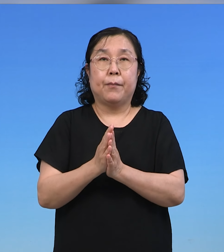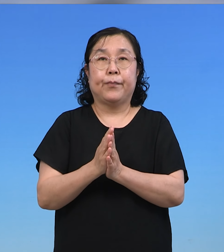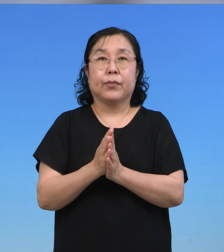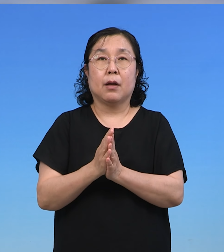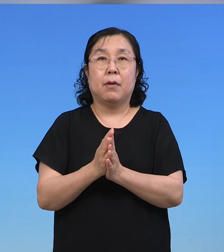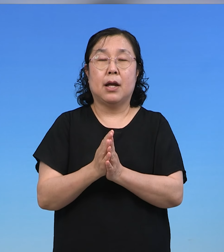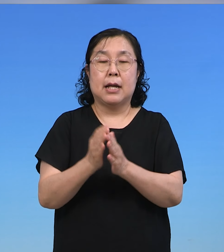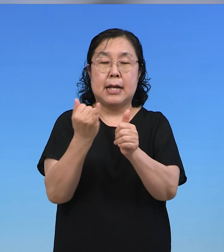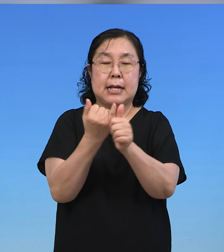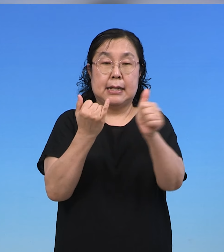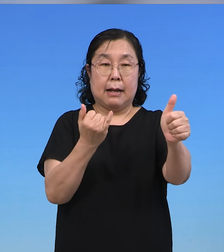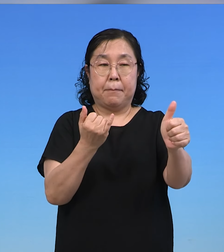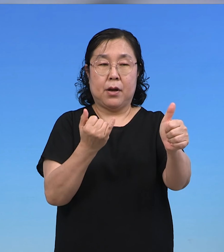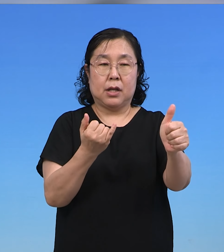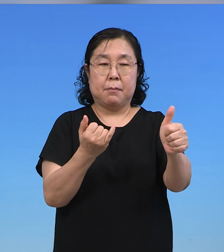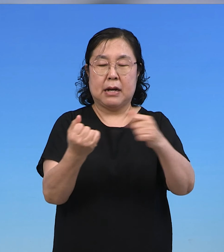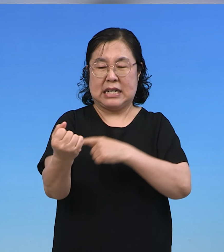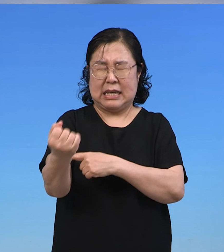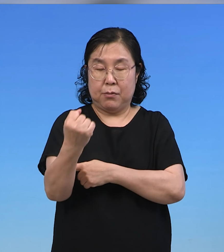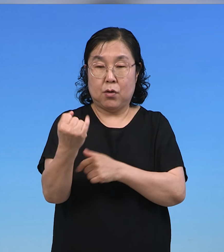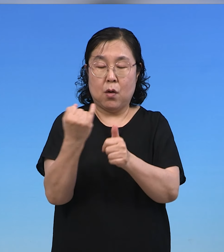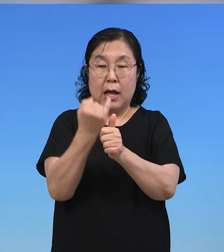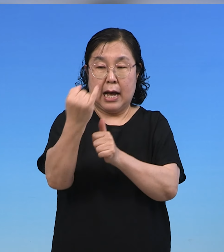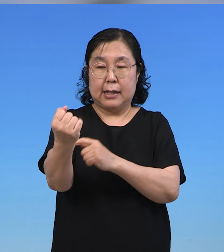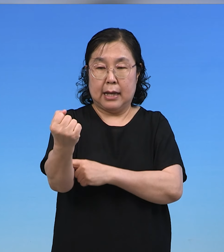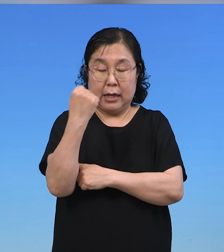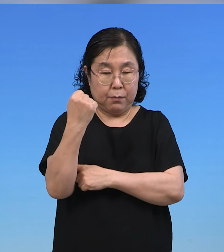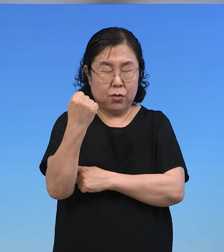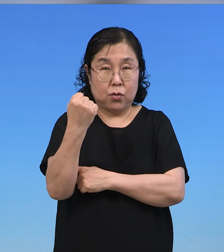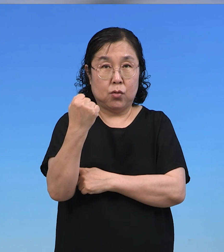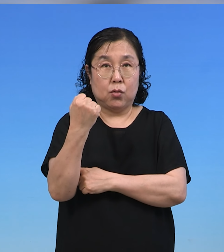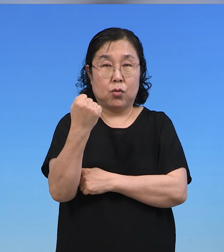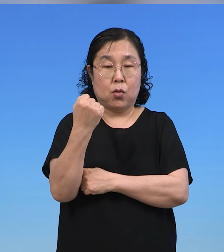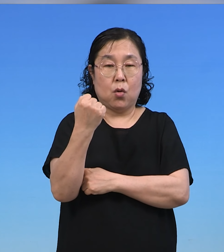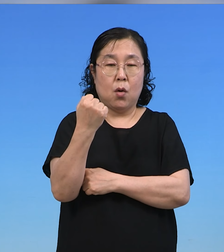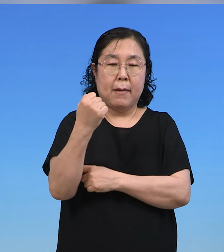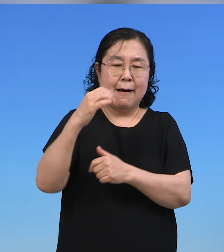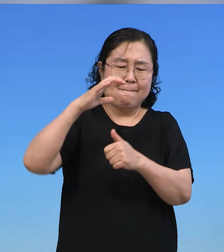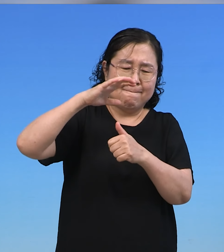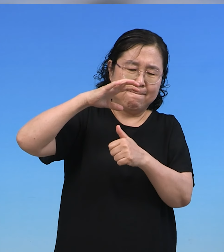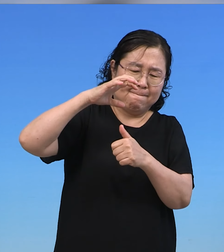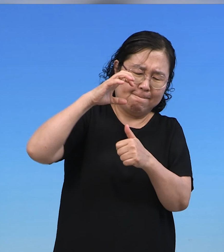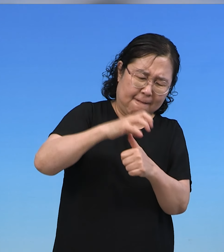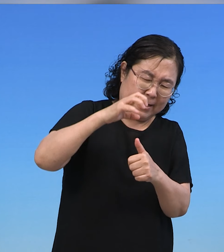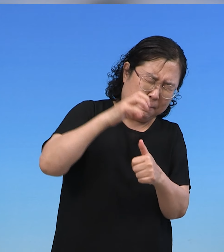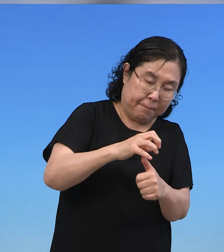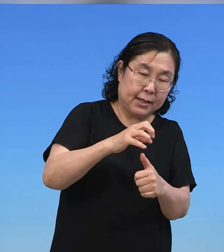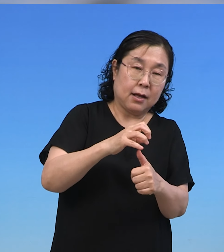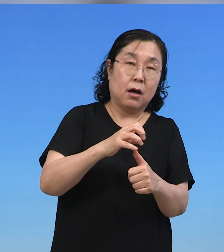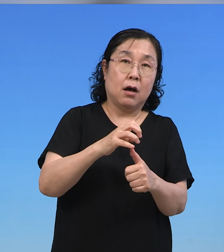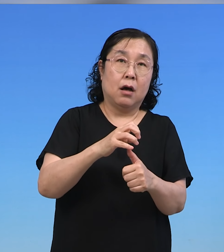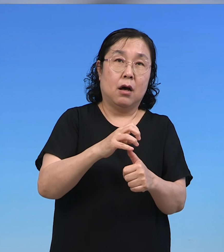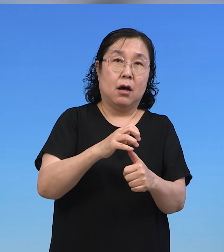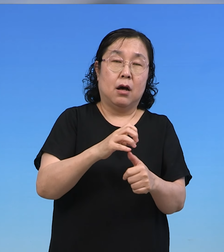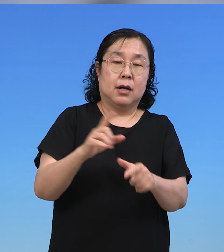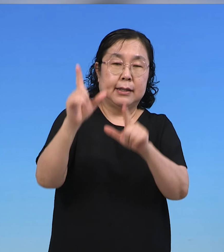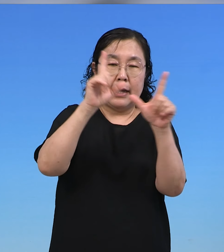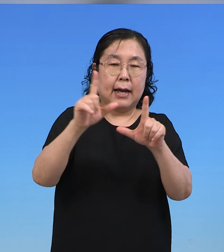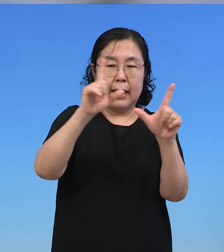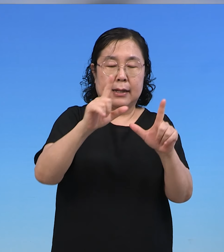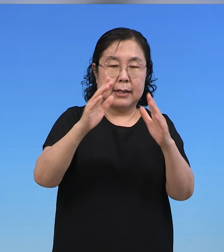힘으로, 아내의 어떤 힘으로 그렇게 눌러서 유지하는 가정이 있다면 오늘 성령께서 완전히